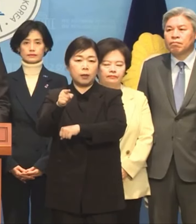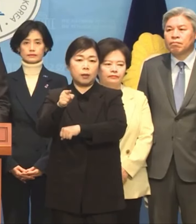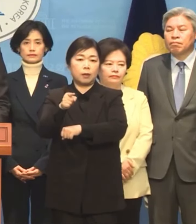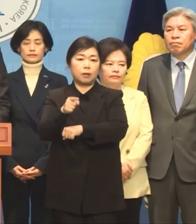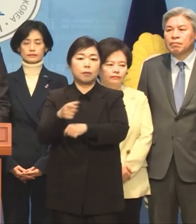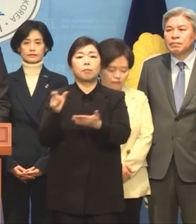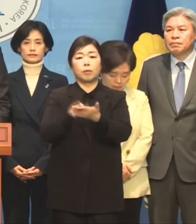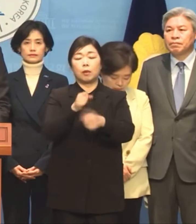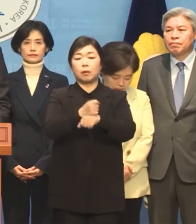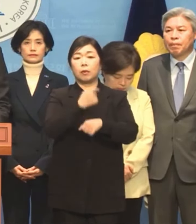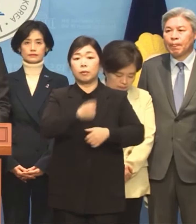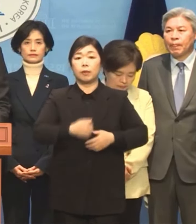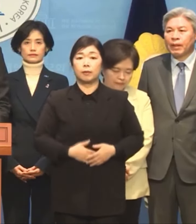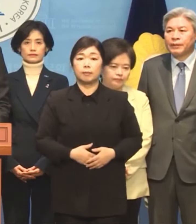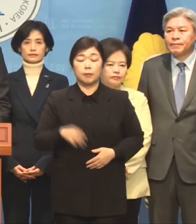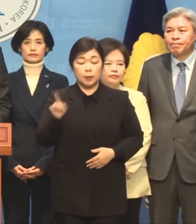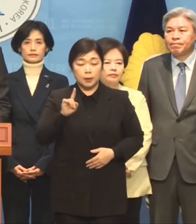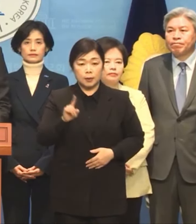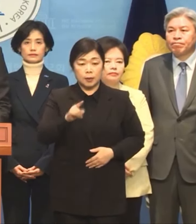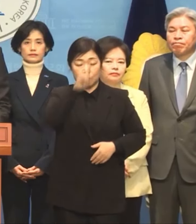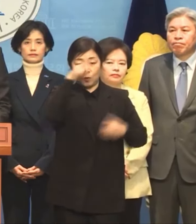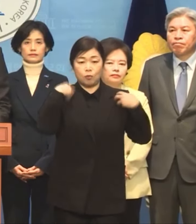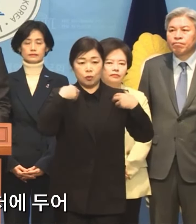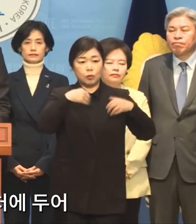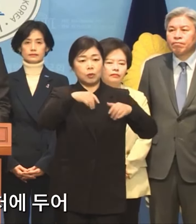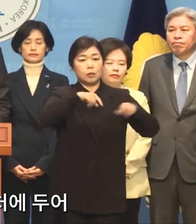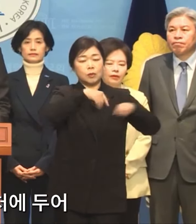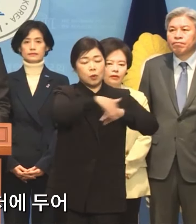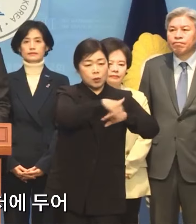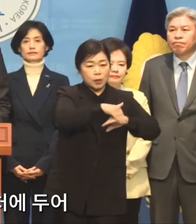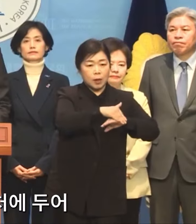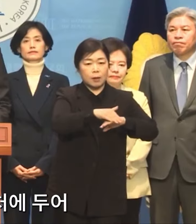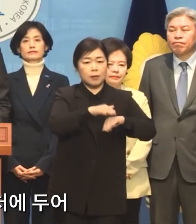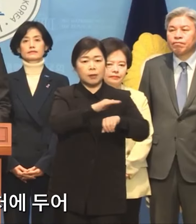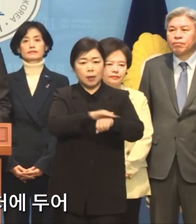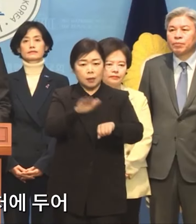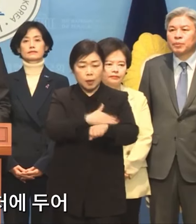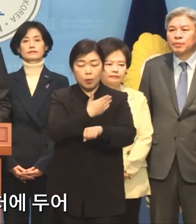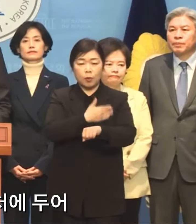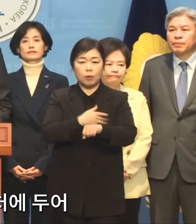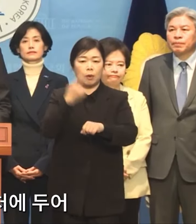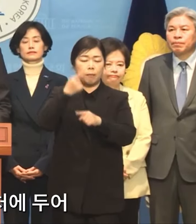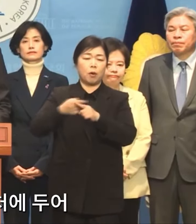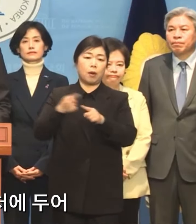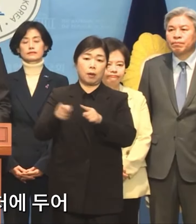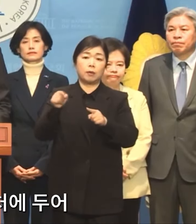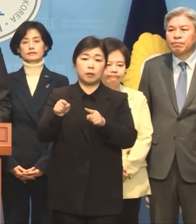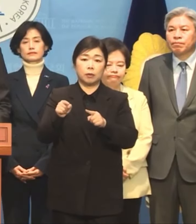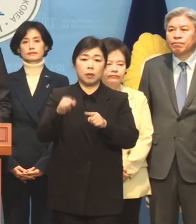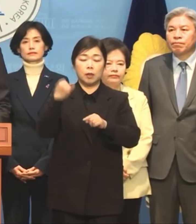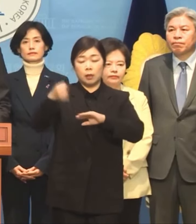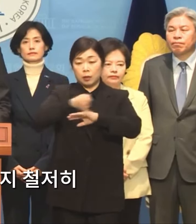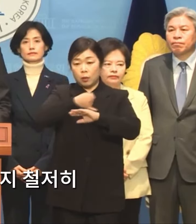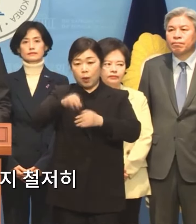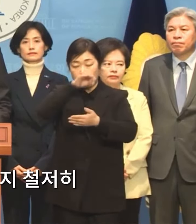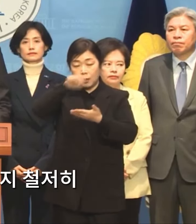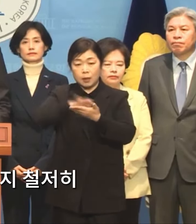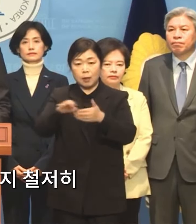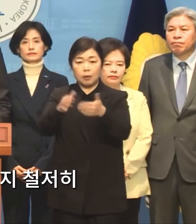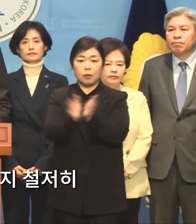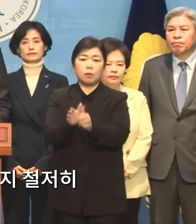강화하겠습니다 정부정책의 공 평가하는 정책 성과 관리를 기획 예산서에 두어